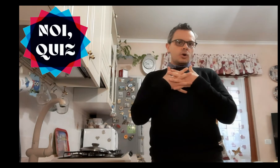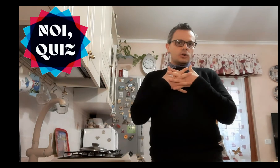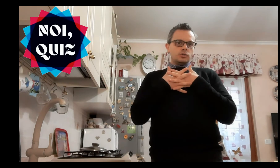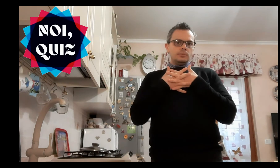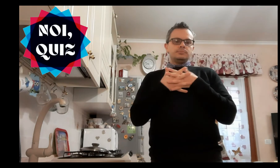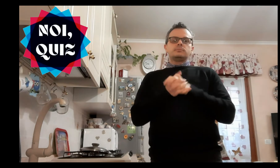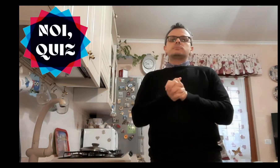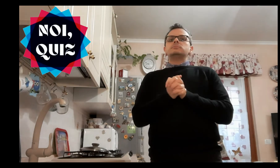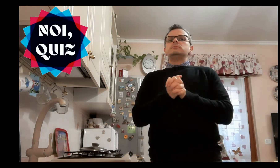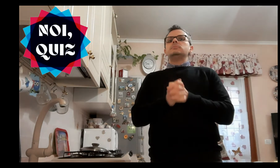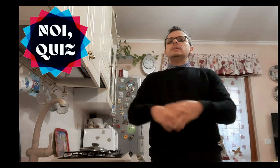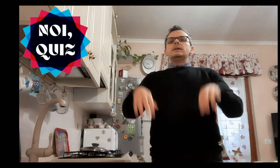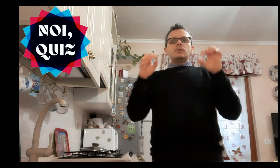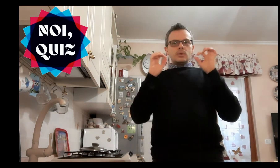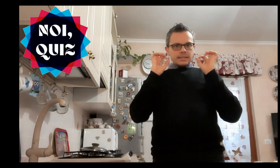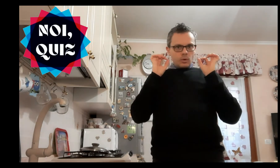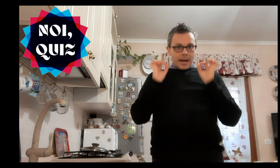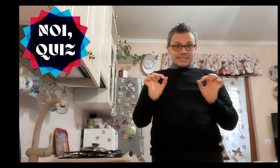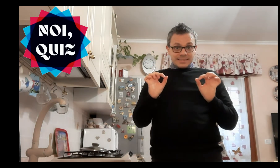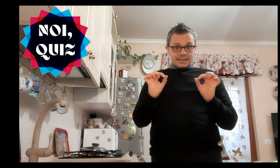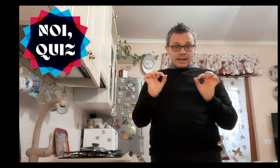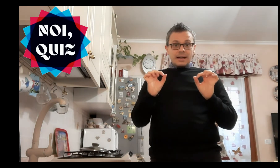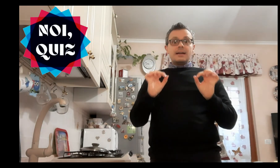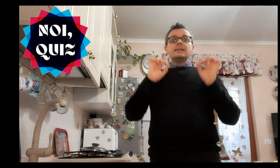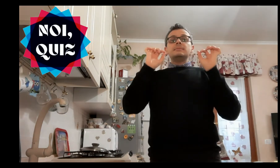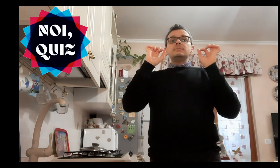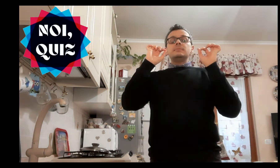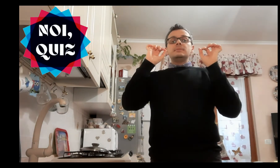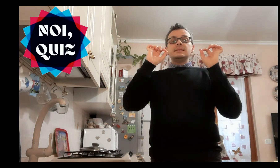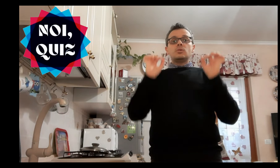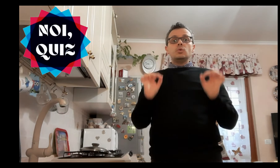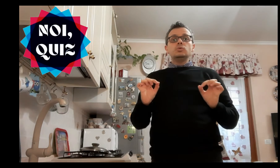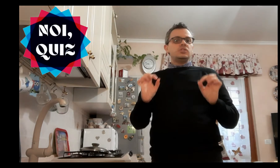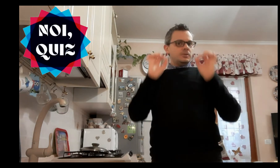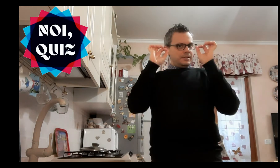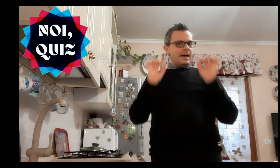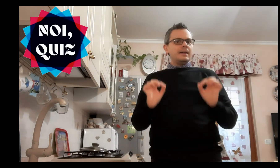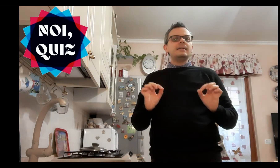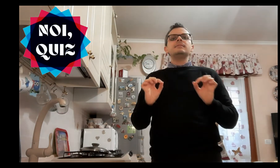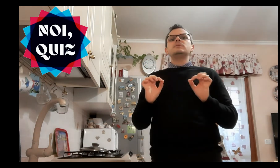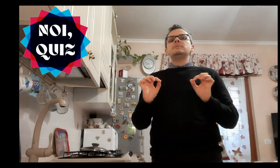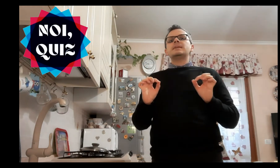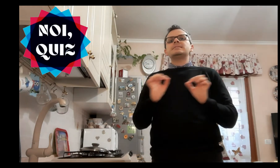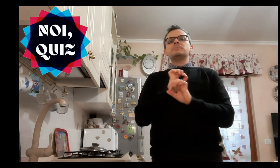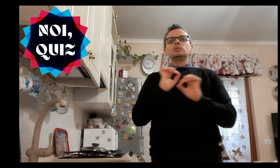d'accordo. Queste due paste, secondo disciplinare, quindi per essere